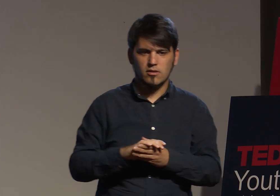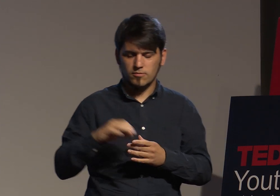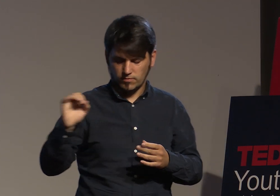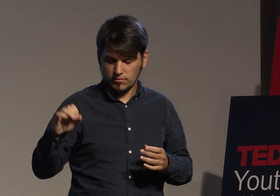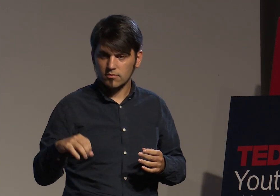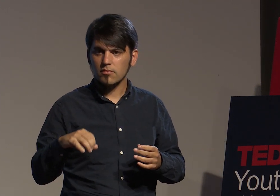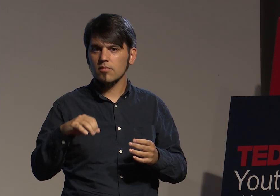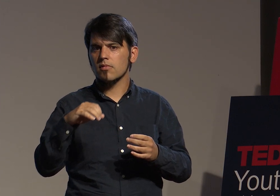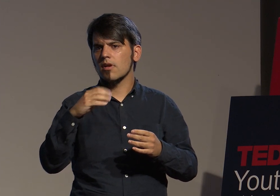история.